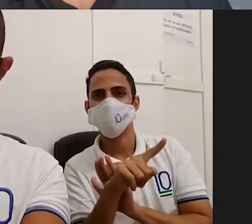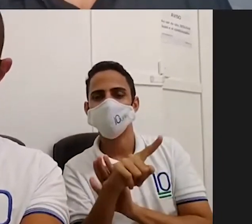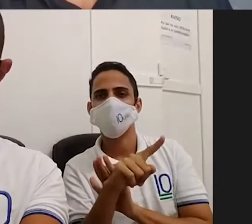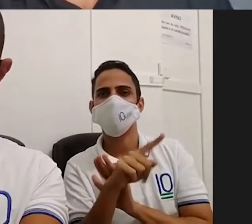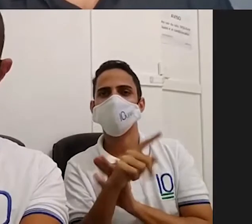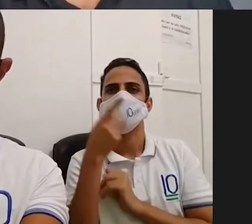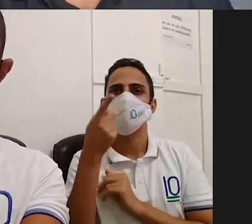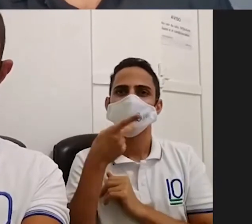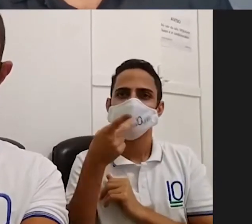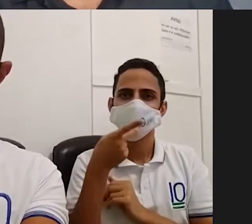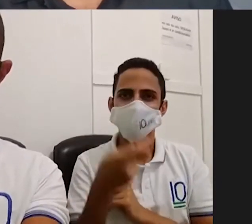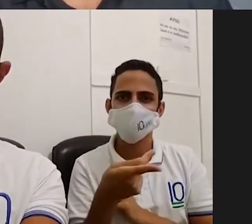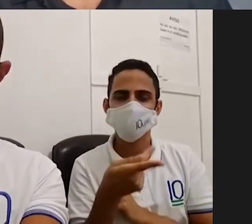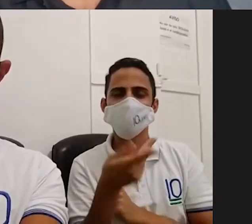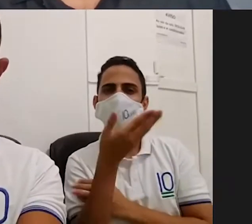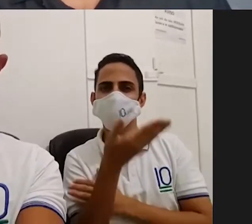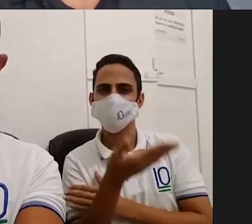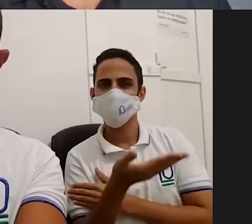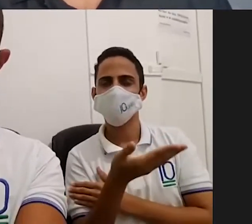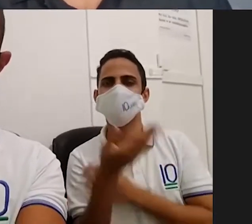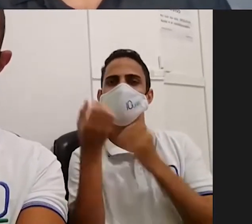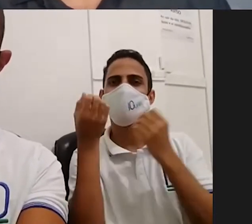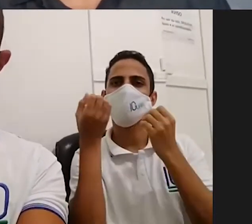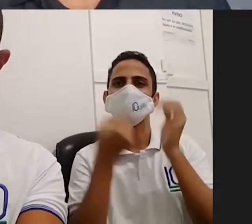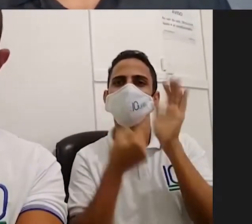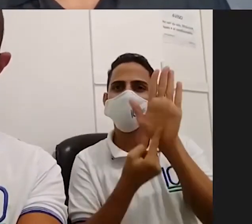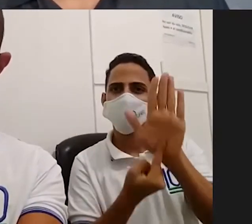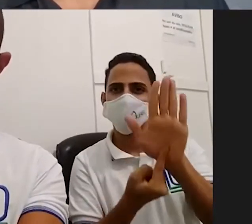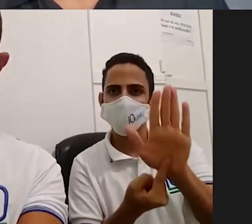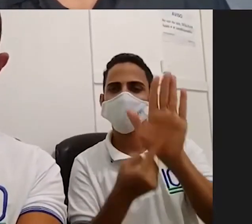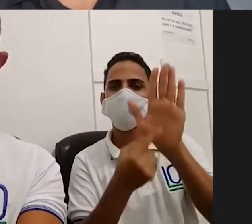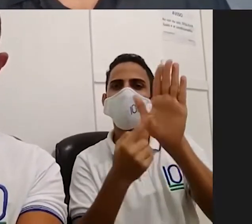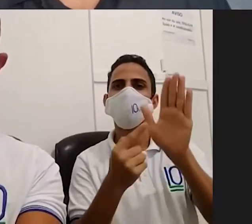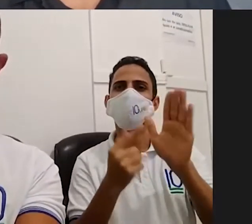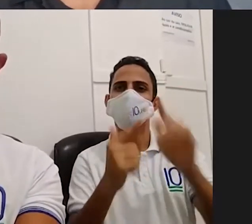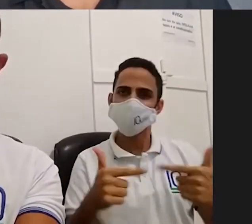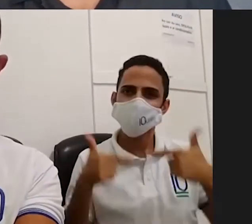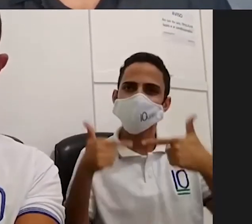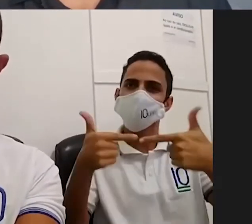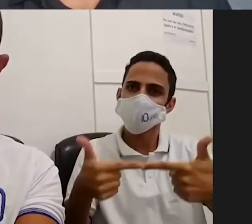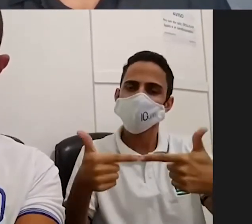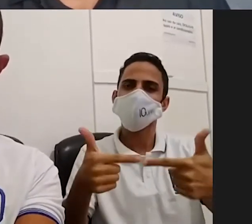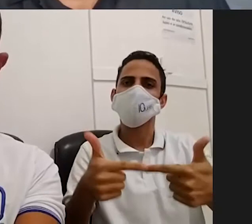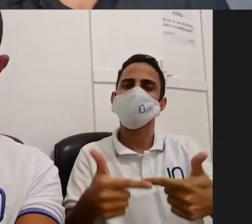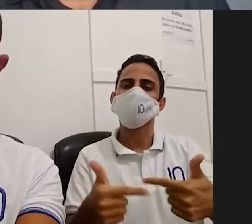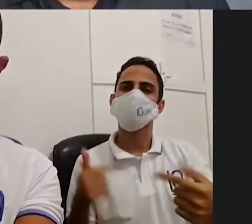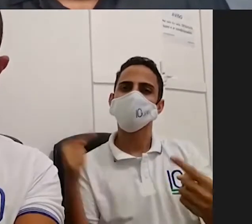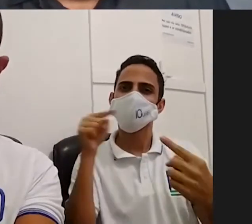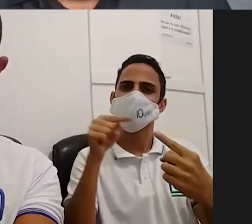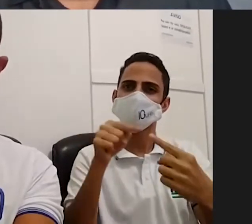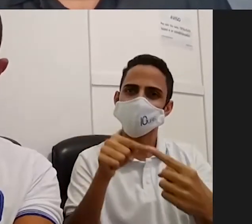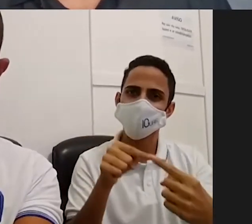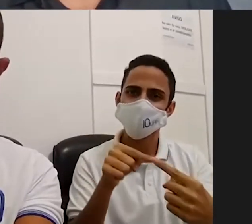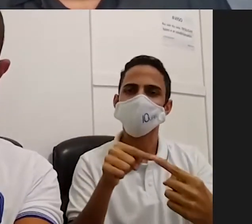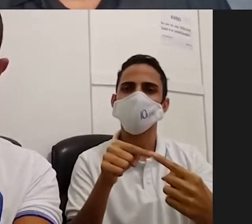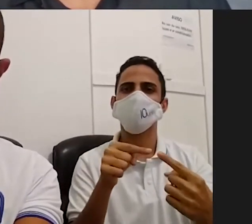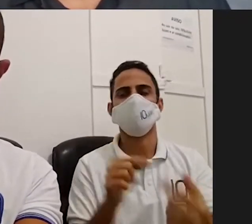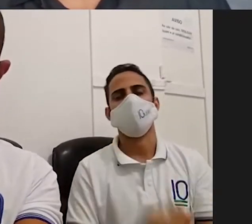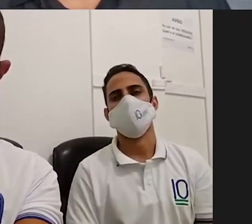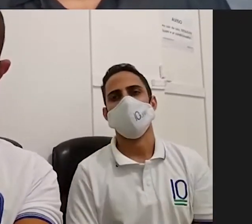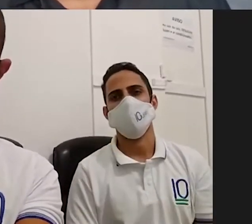e que segmento, Anderson, você pretende representar nessa candidatura coletiva,